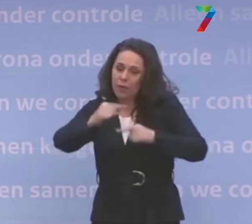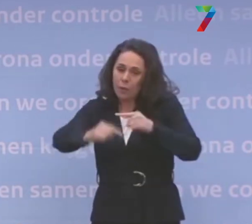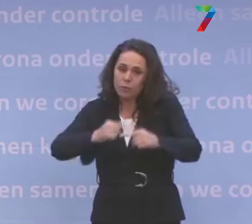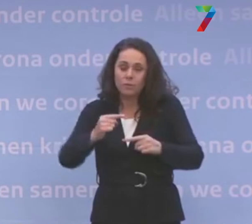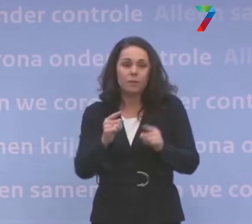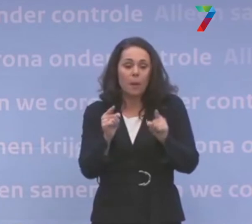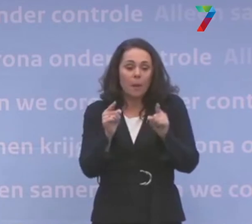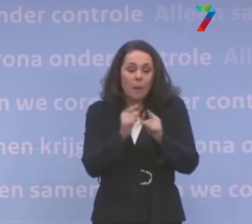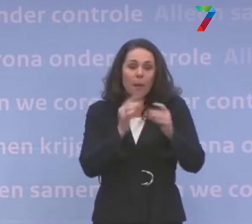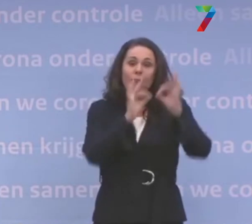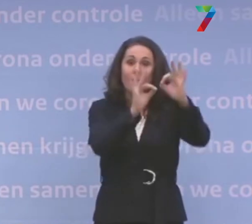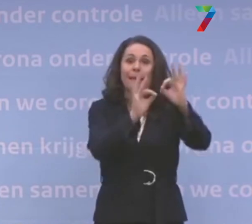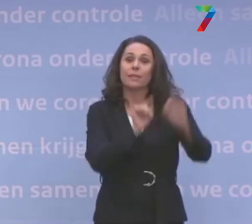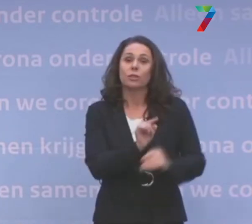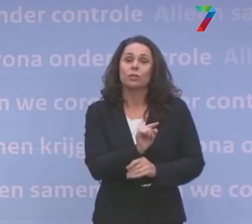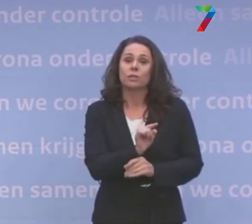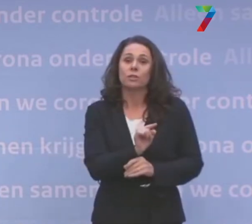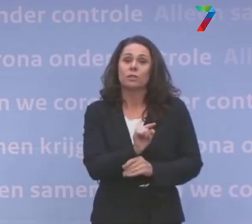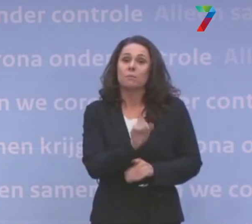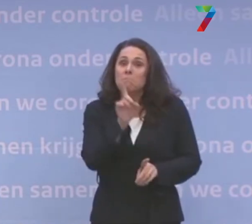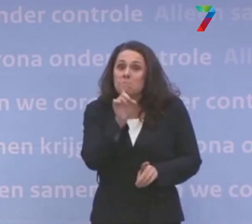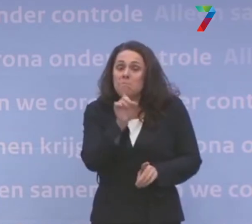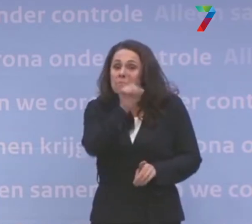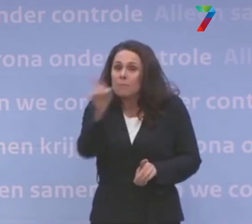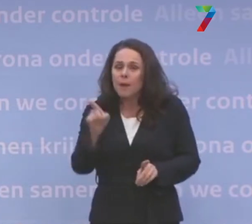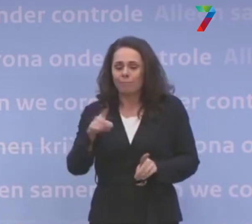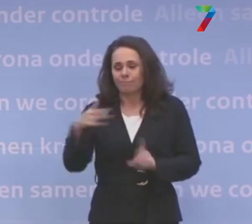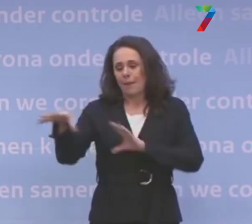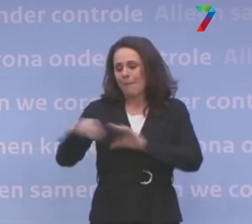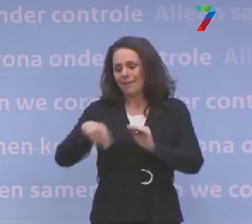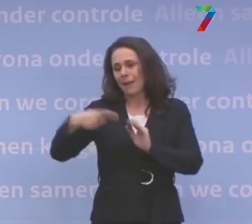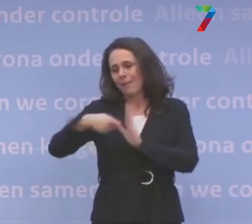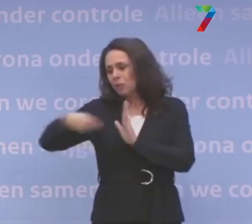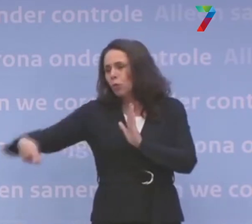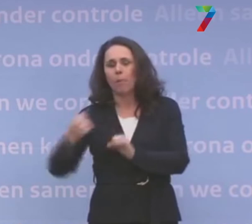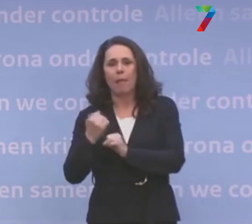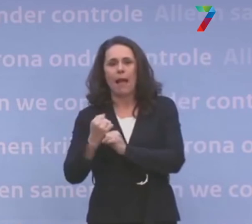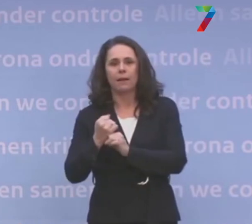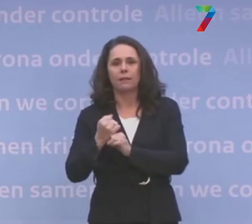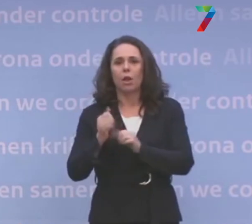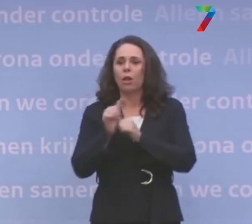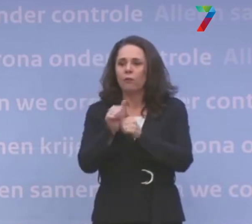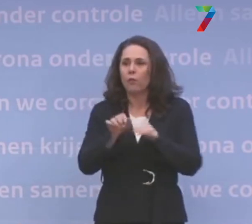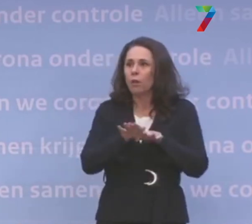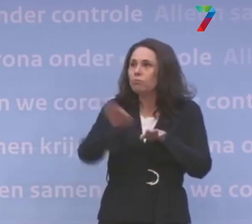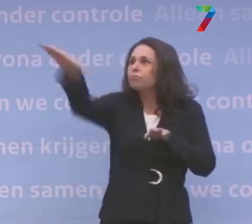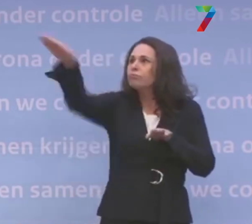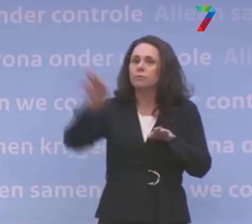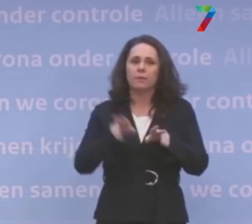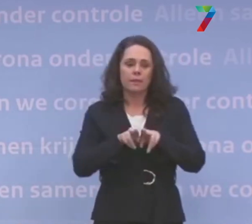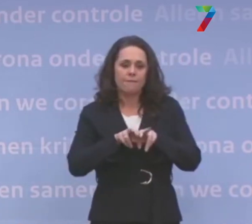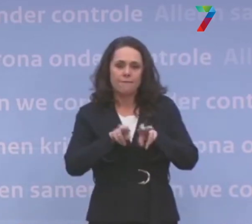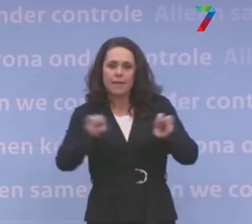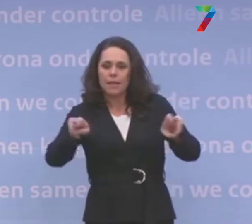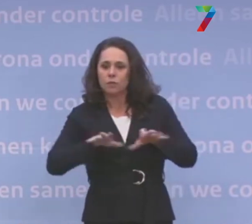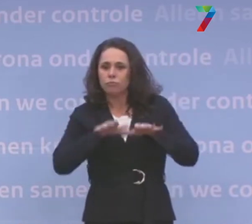een kleine verbetering in. Maar stel nou dat je een maatregel versoepelt, waardoor de zaak weer gaat pieken. Dat virus weer gaat golven